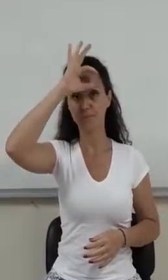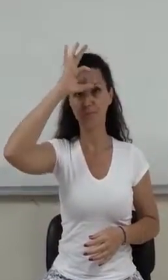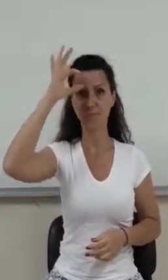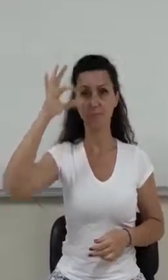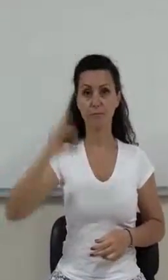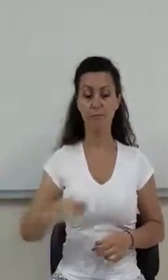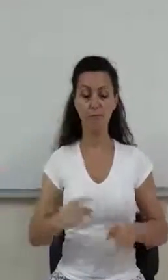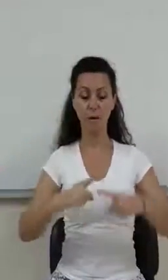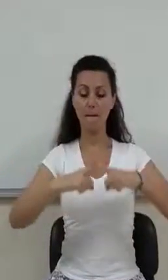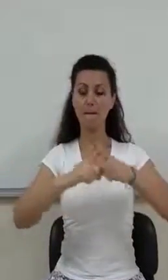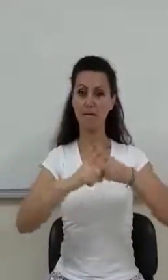matematik,